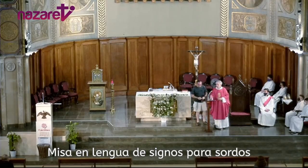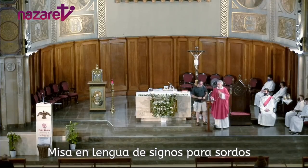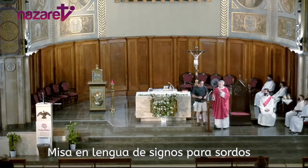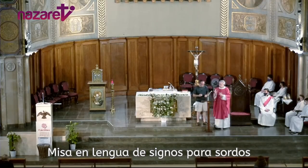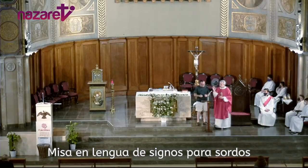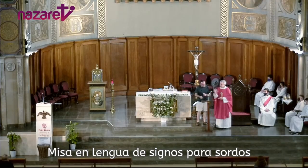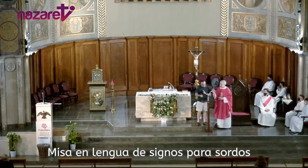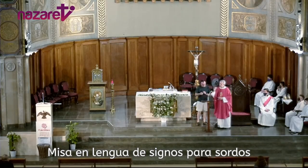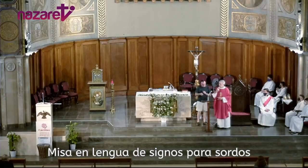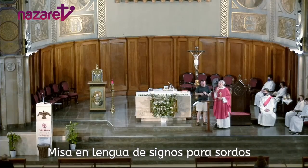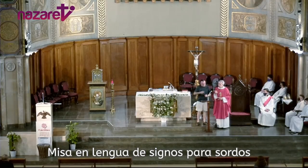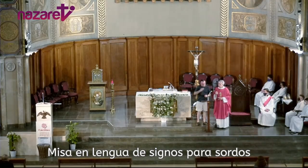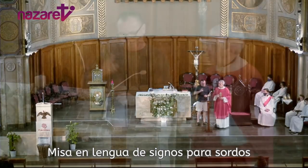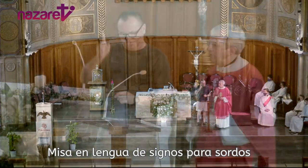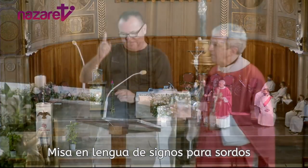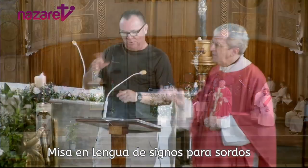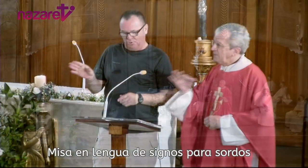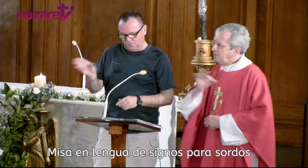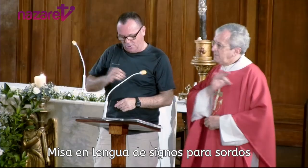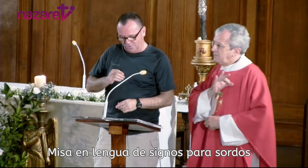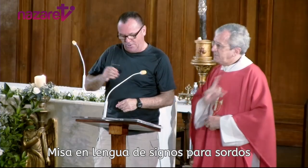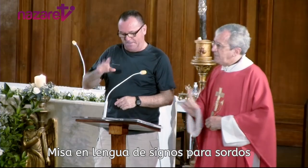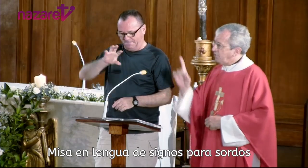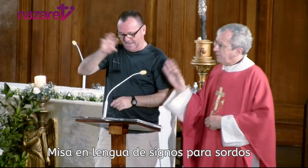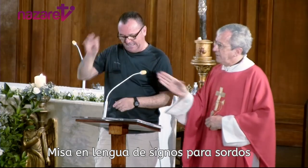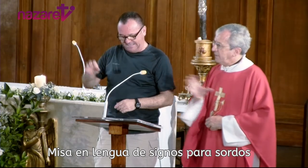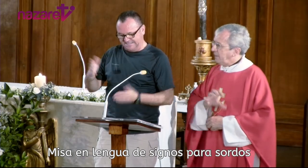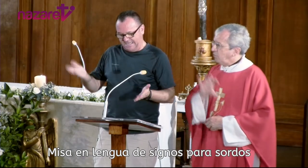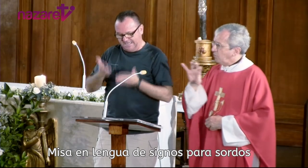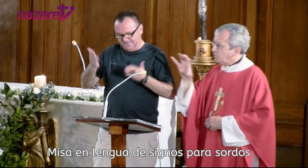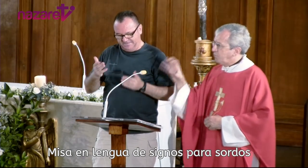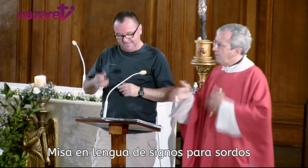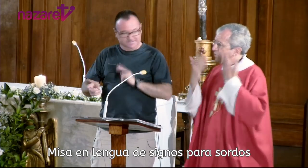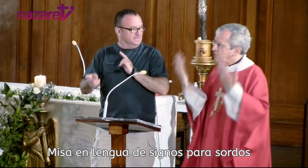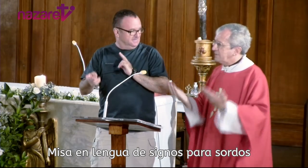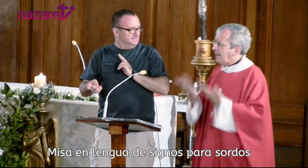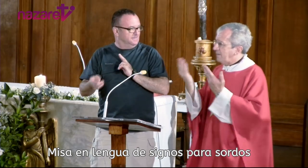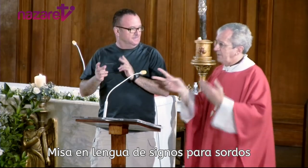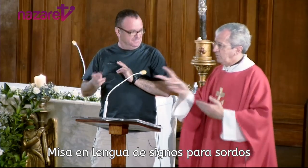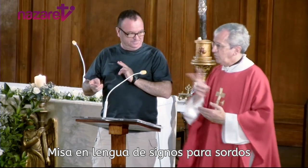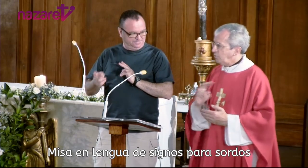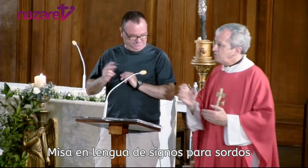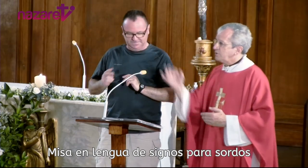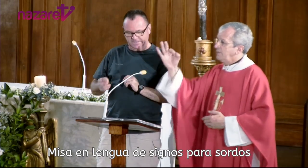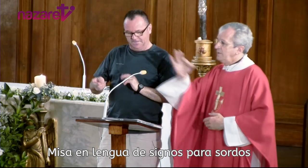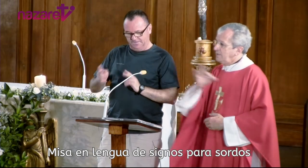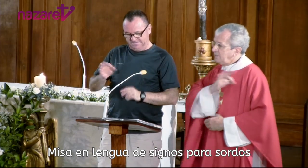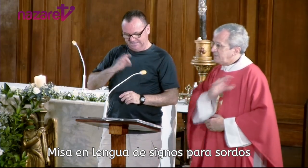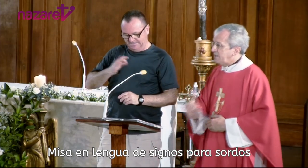Podemos responder al Salmo diciendo: Señor, que todos los pueblos te alaben. ¿Todos?